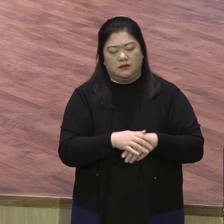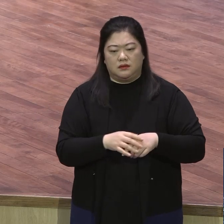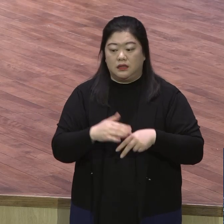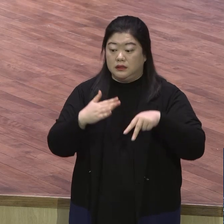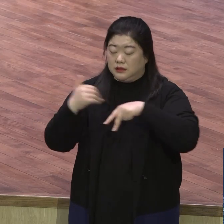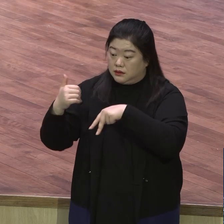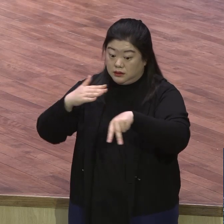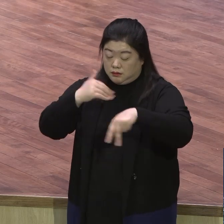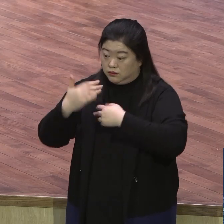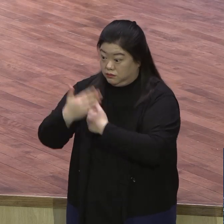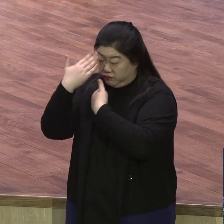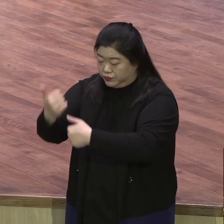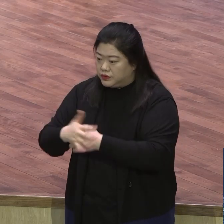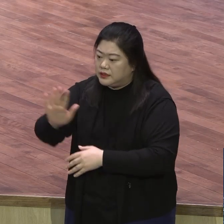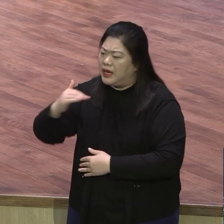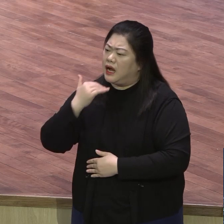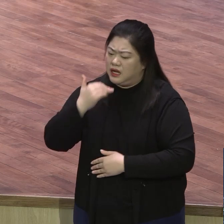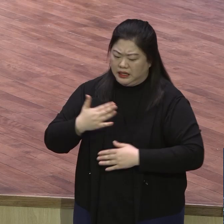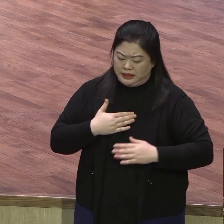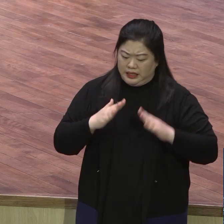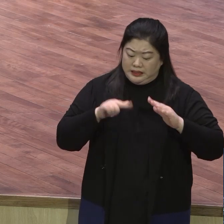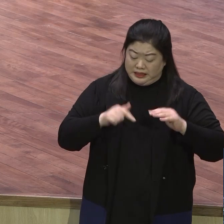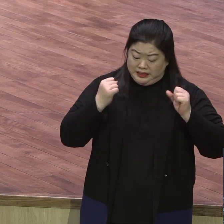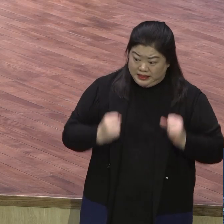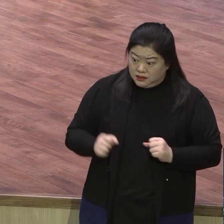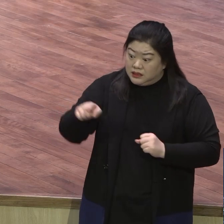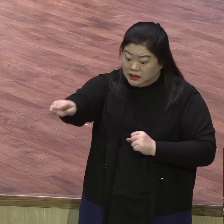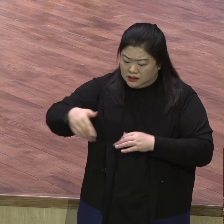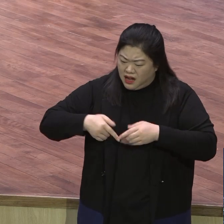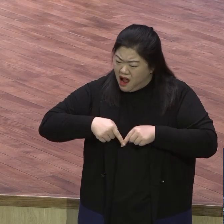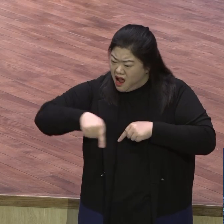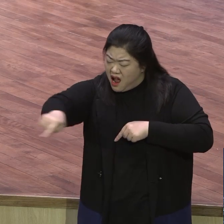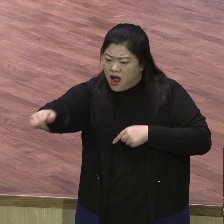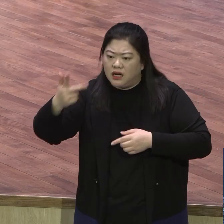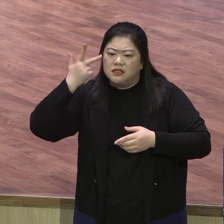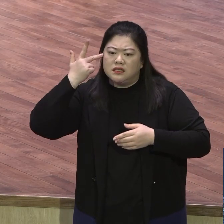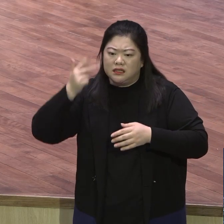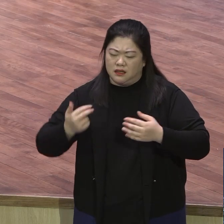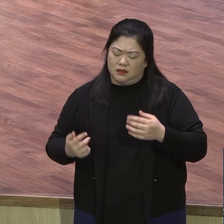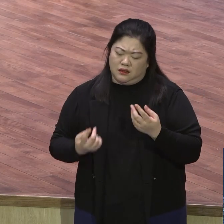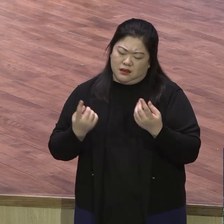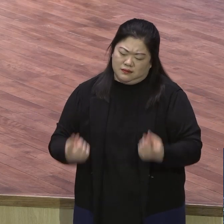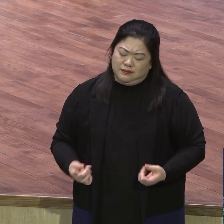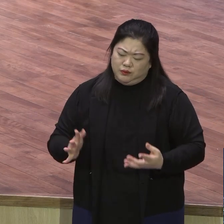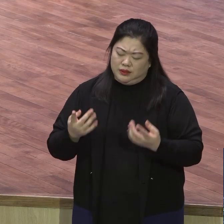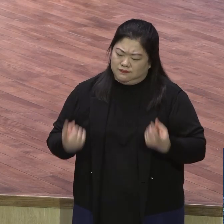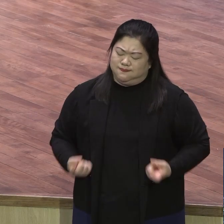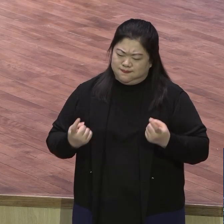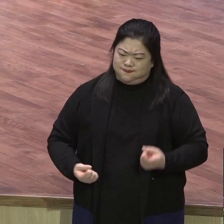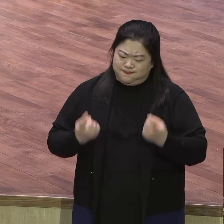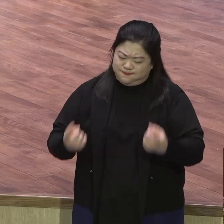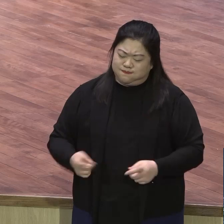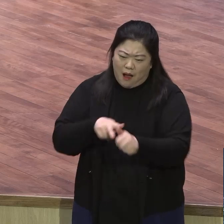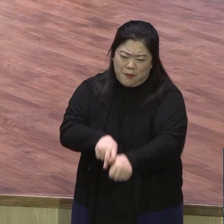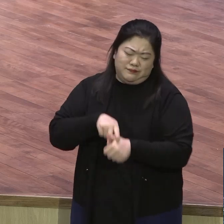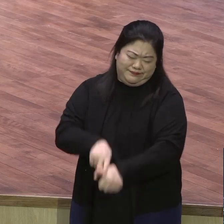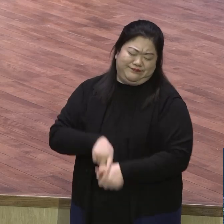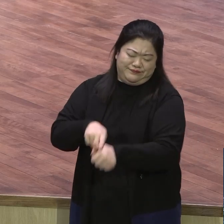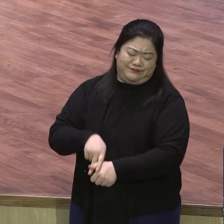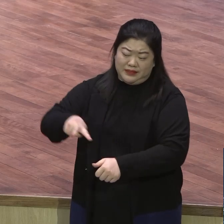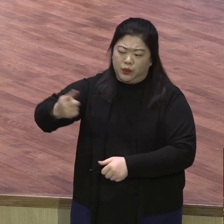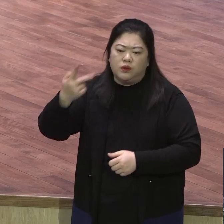기다리는 사이에 일주일 기다리는 사이에 블레셋 군사들이 워낙 강력하게